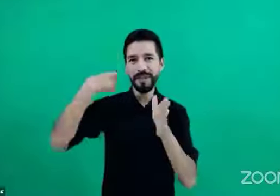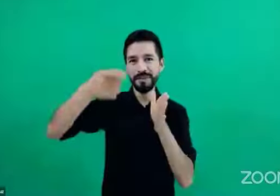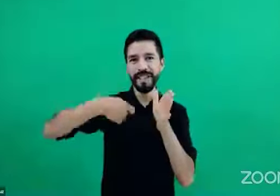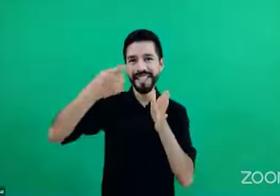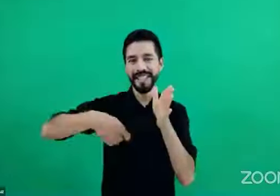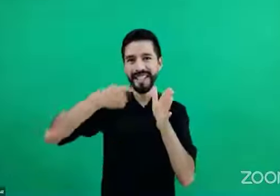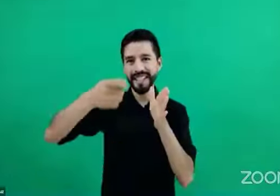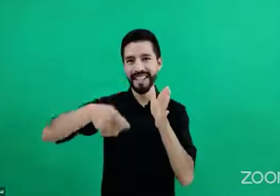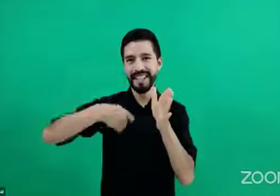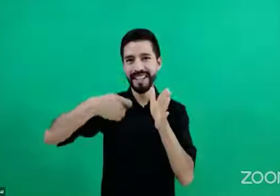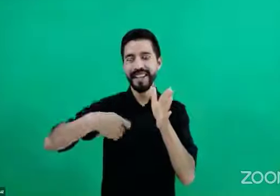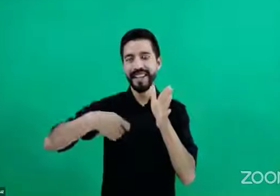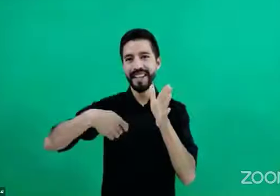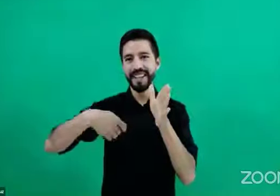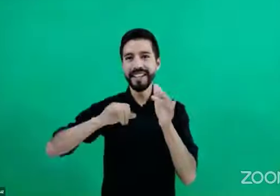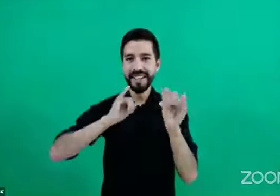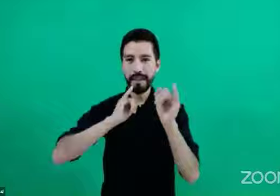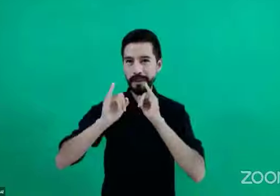realizo películas